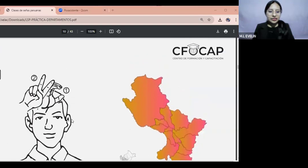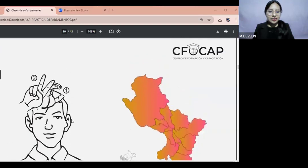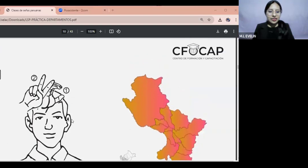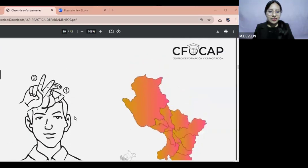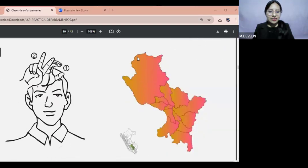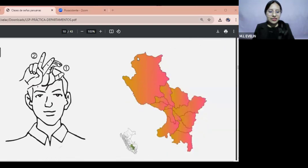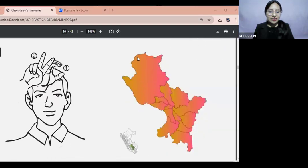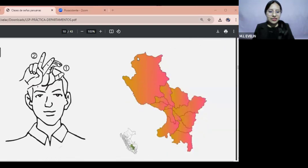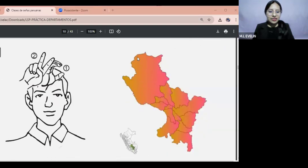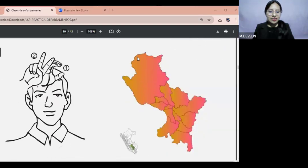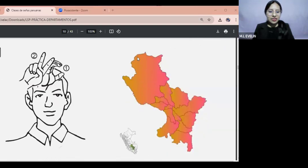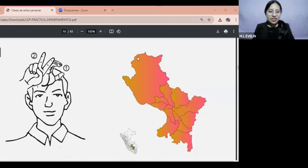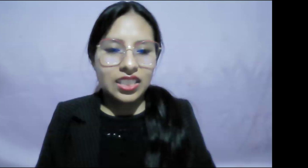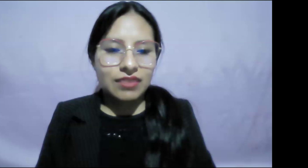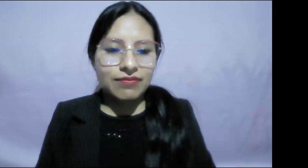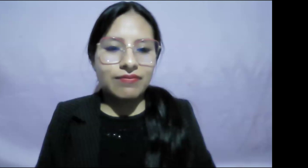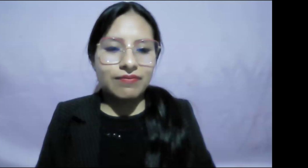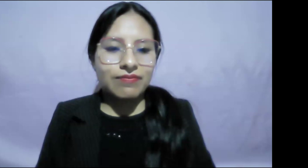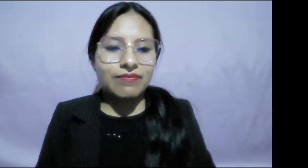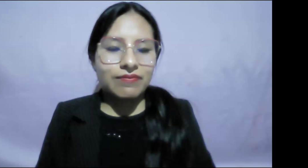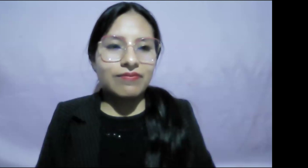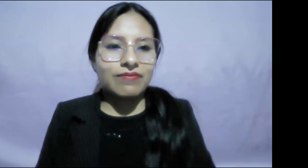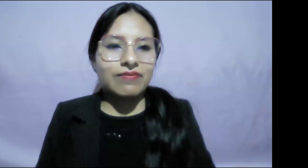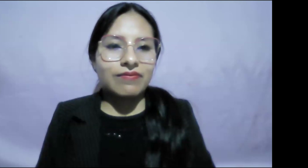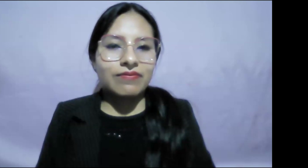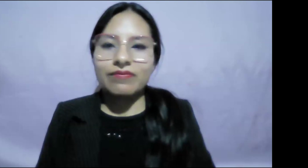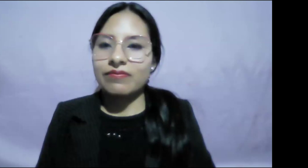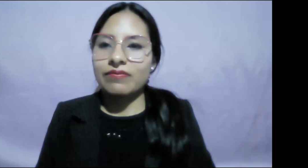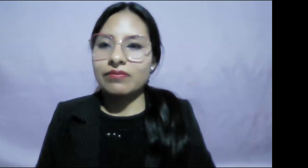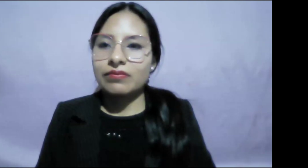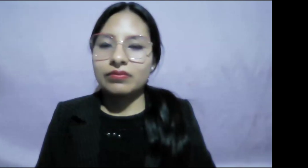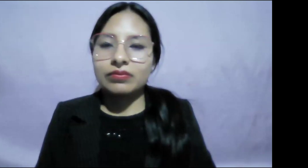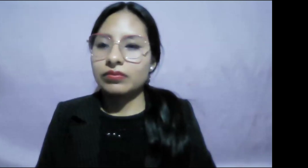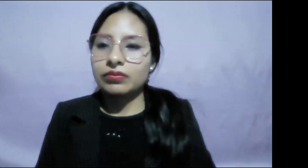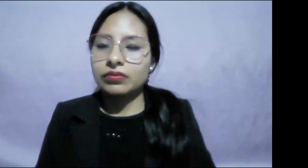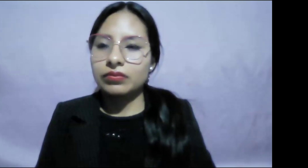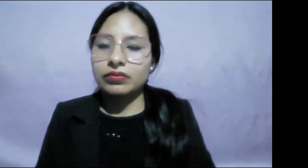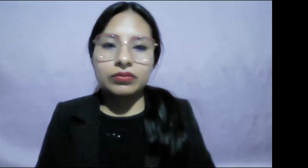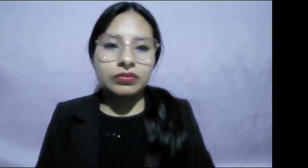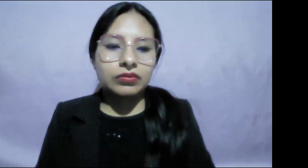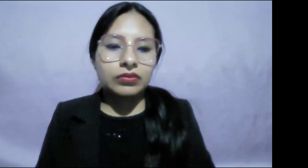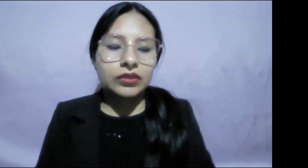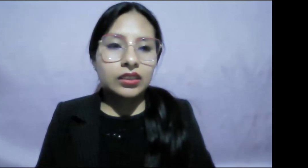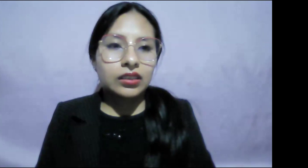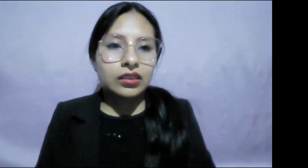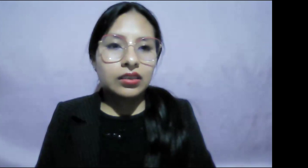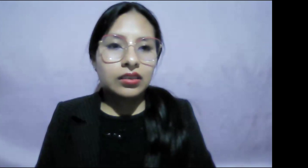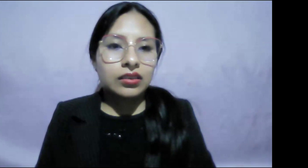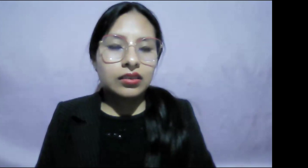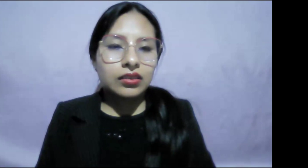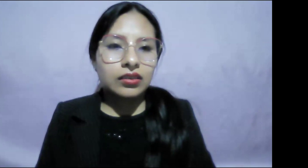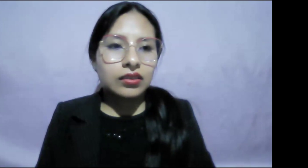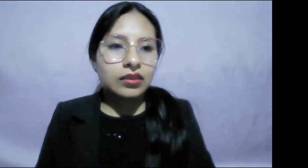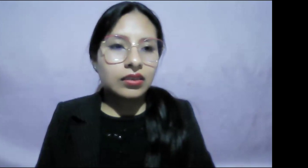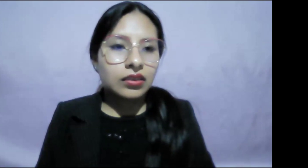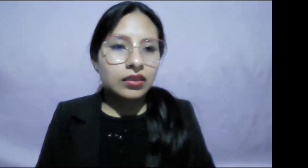Cuzco la ciudad Imperial donde está el famoso machupichu Manuel por favor